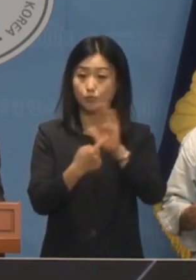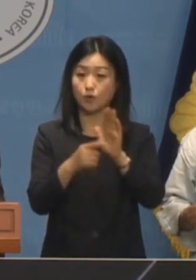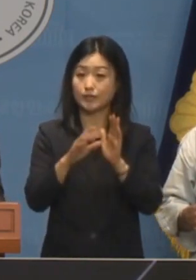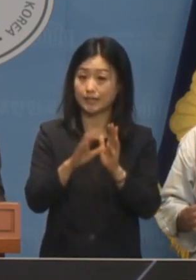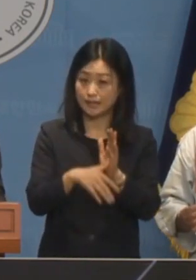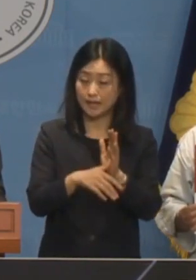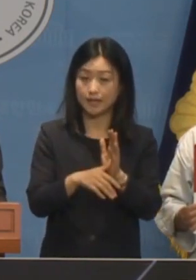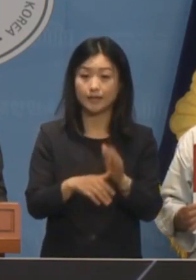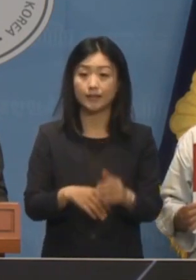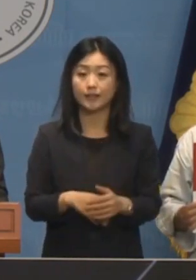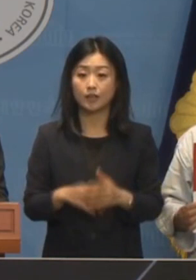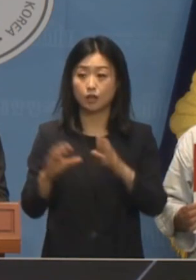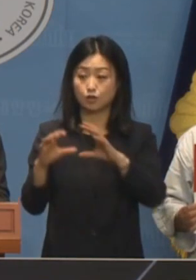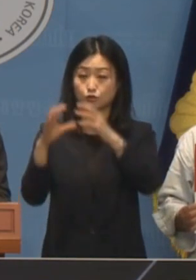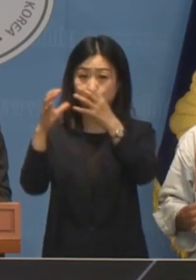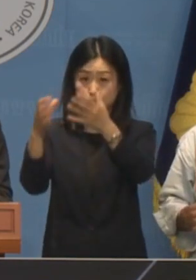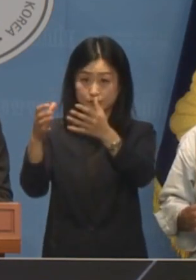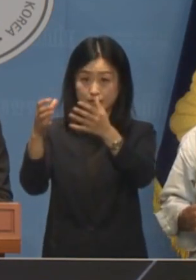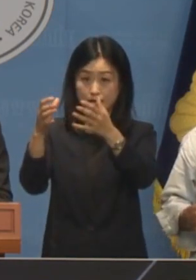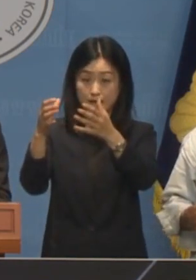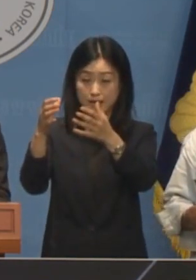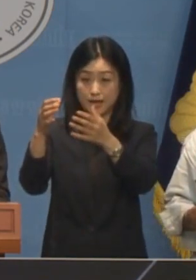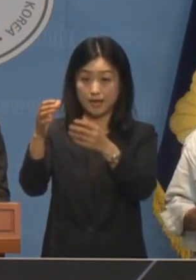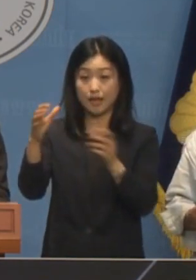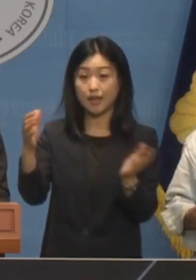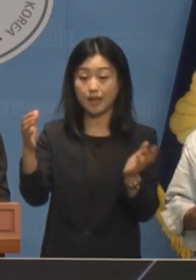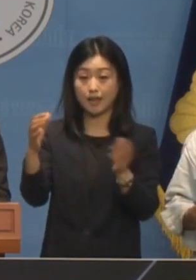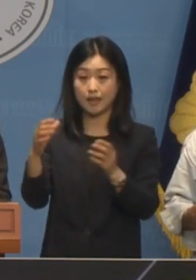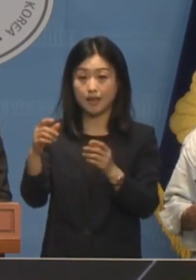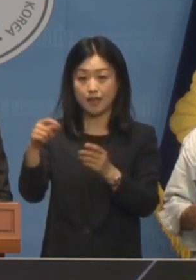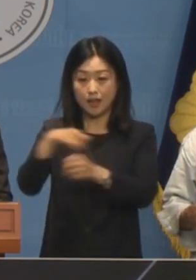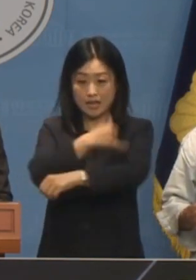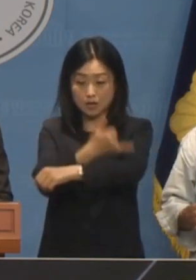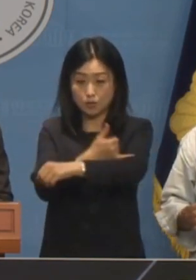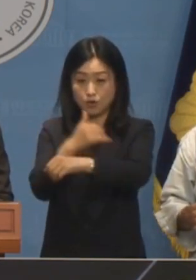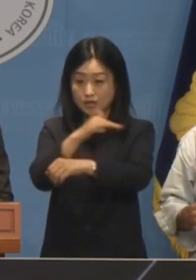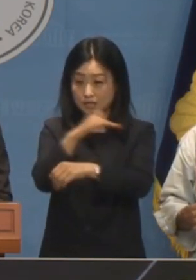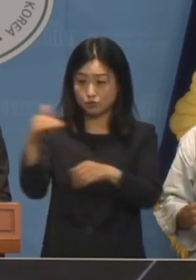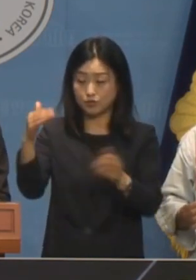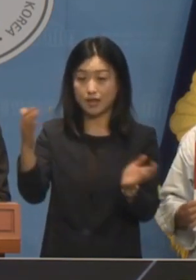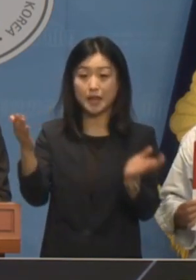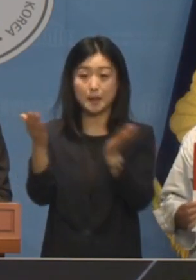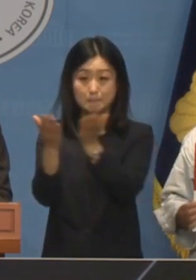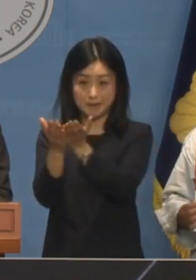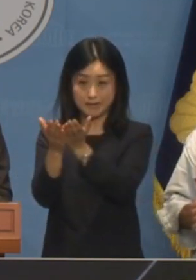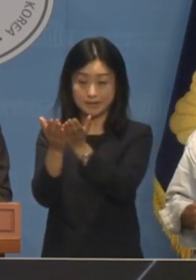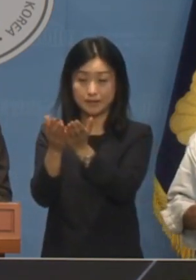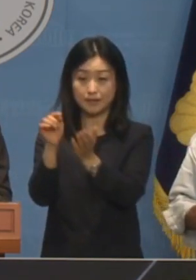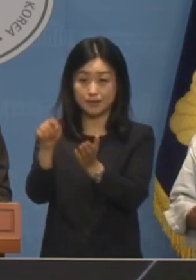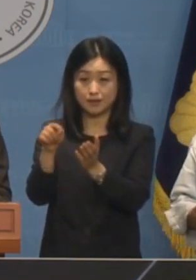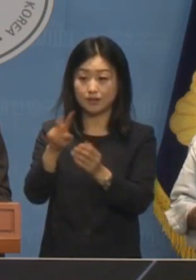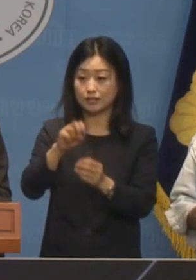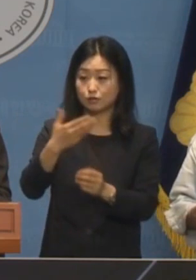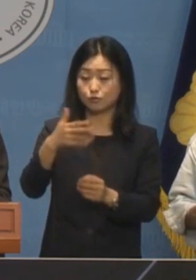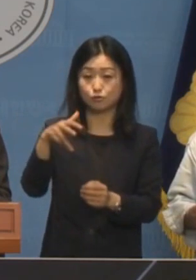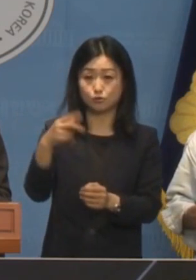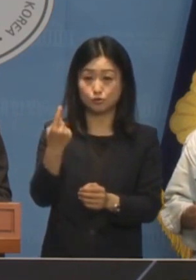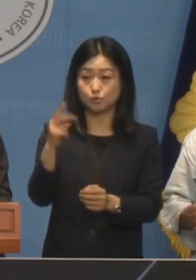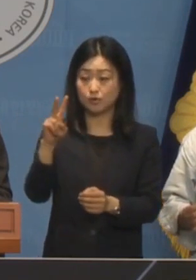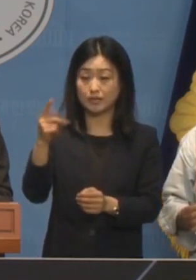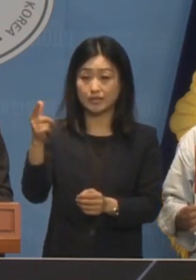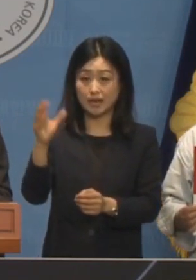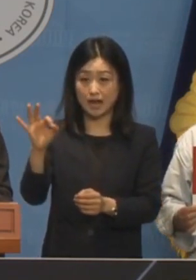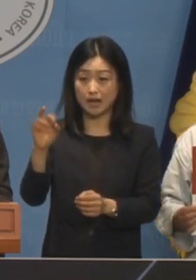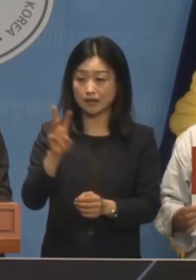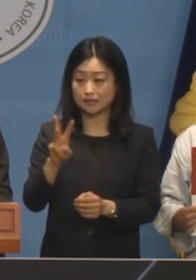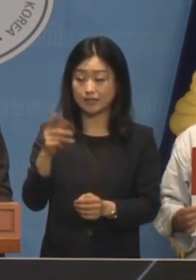어떠한 경우에도 국제연합의 목적과 원칙에 위배되어 행사되어서는 안 된다고 명시한 세계인권선언 제29조 제2항과